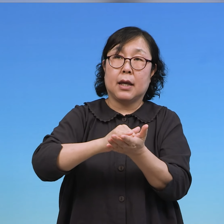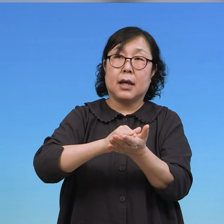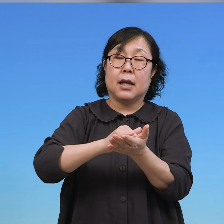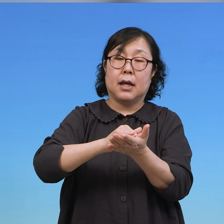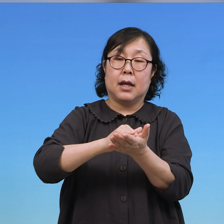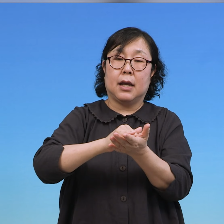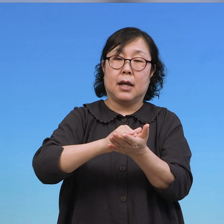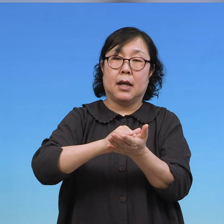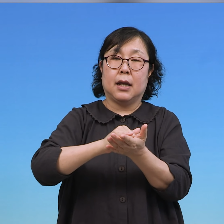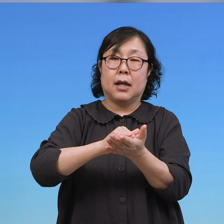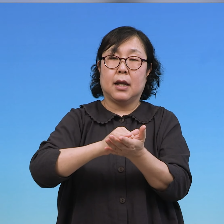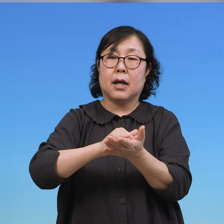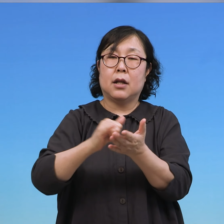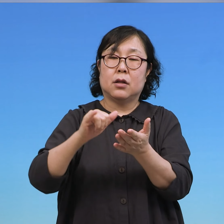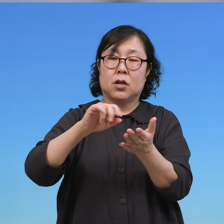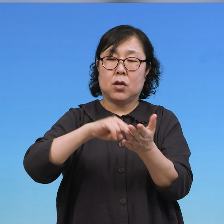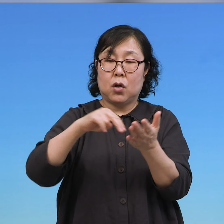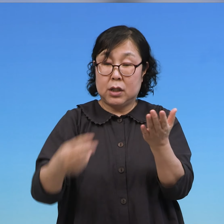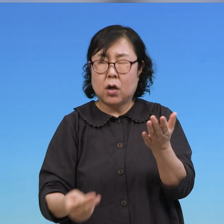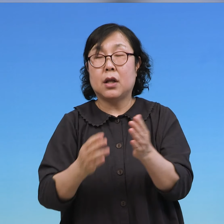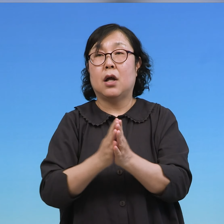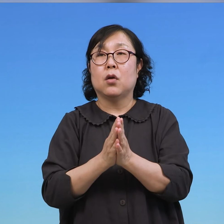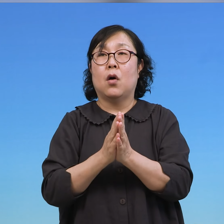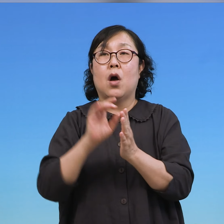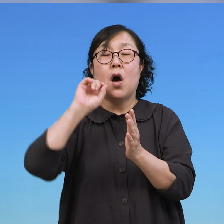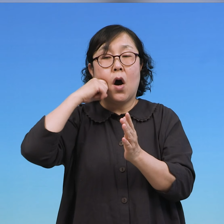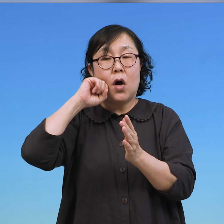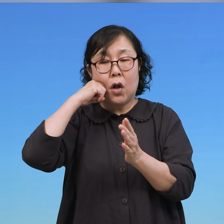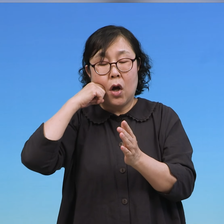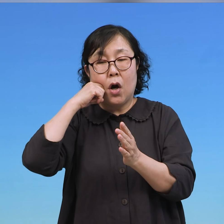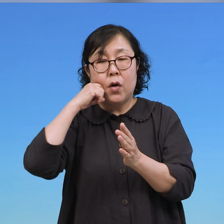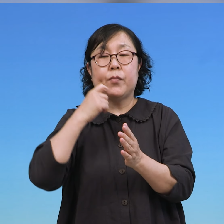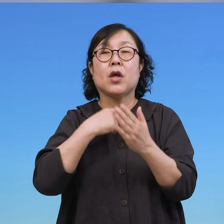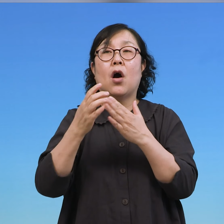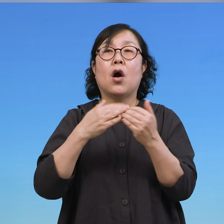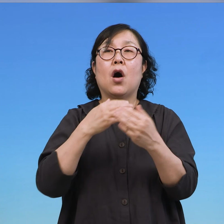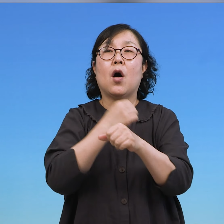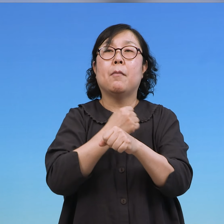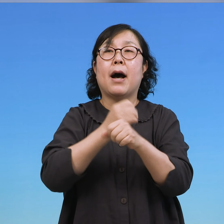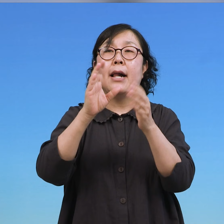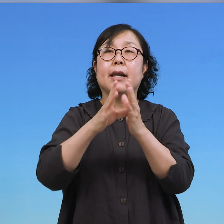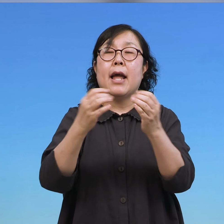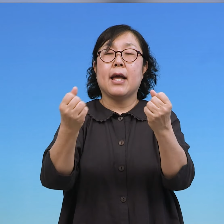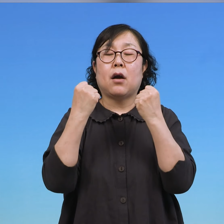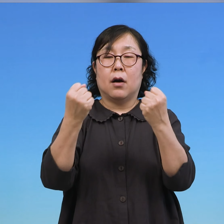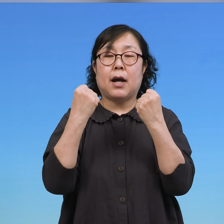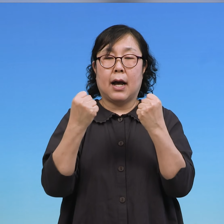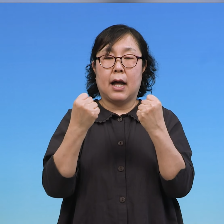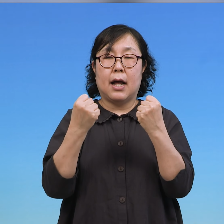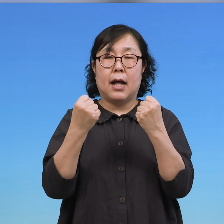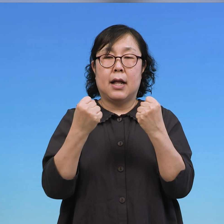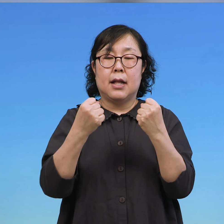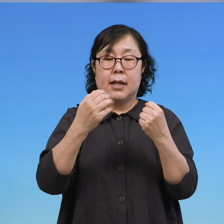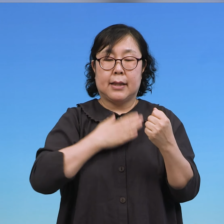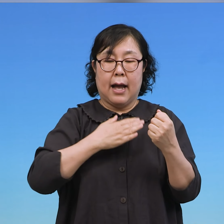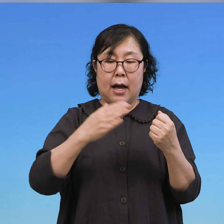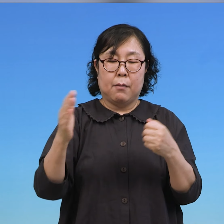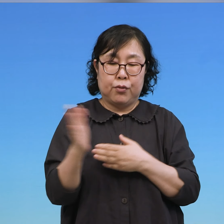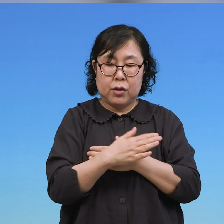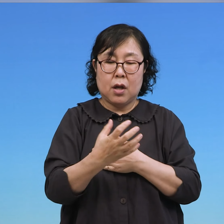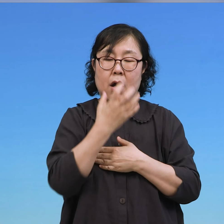비행기가 추락하거나 어려움을 겪거나 할 때 제일 먼저 산소 마스크가 내려오면은 건강한 당신부터